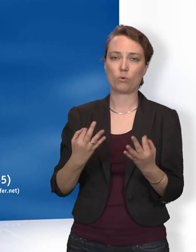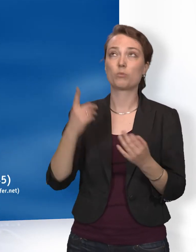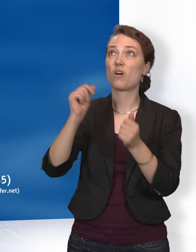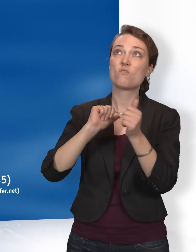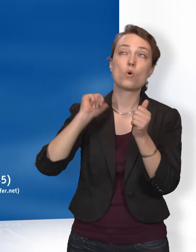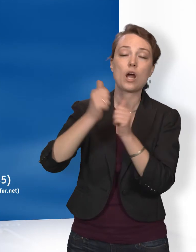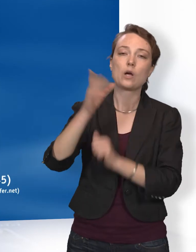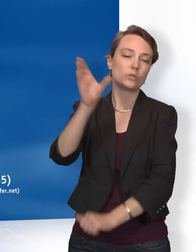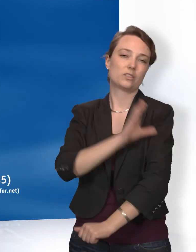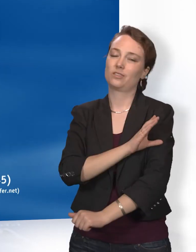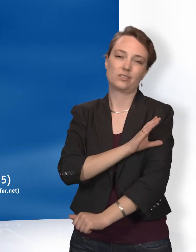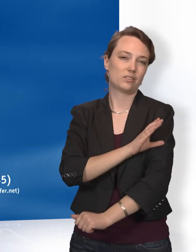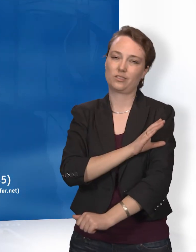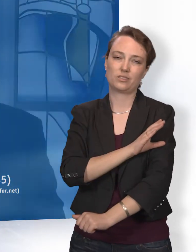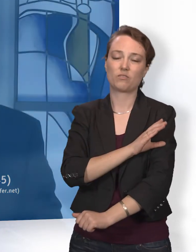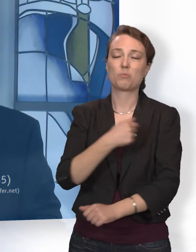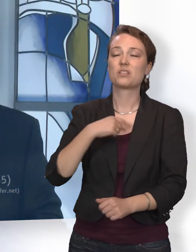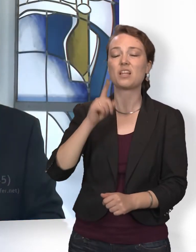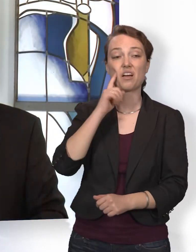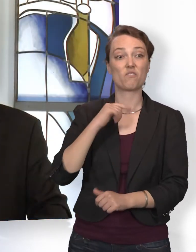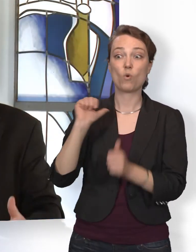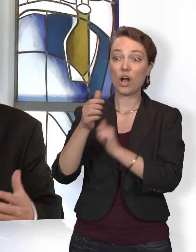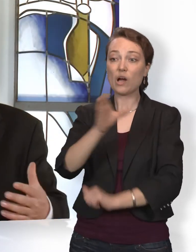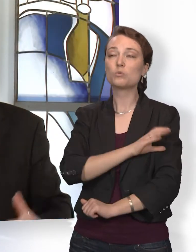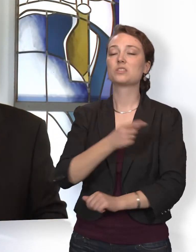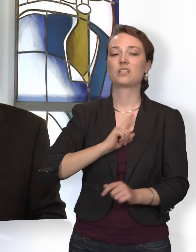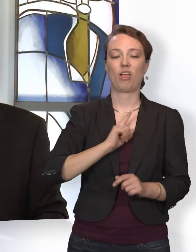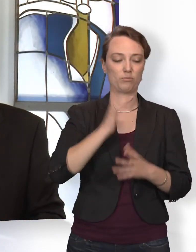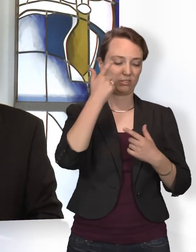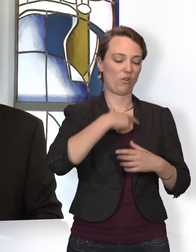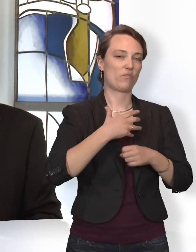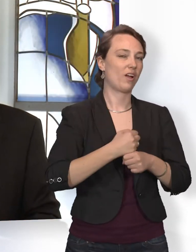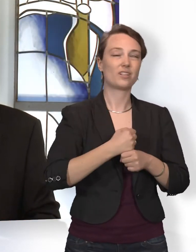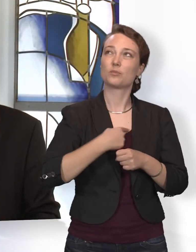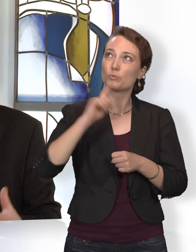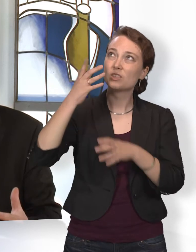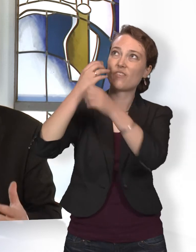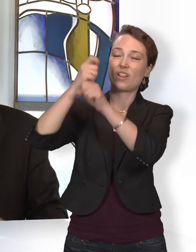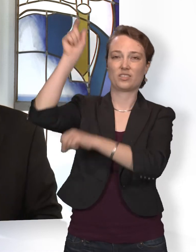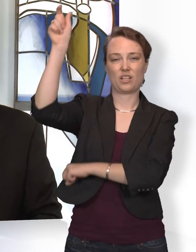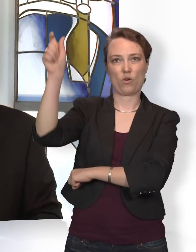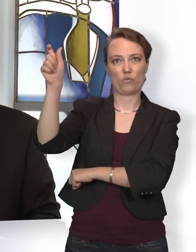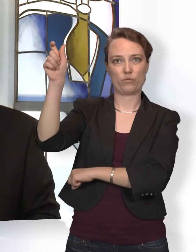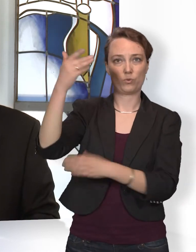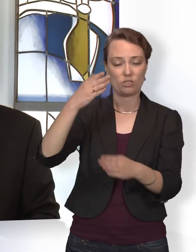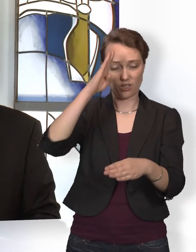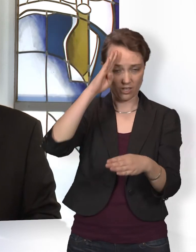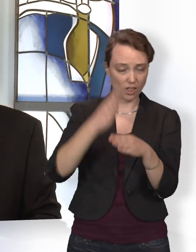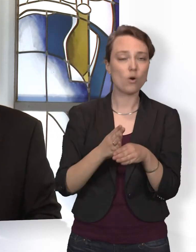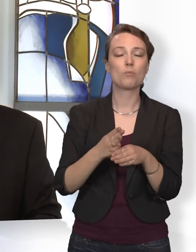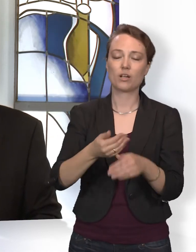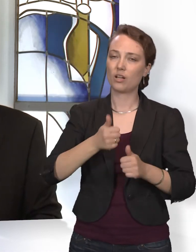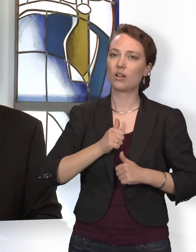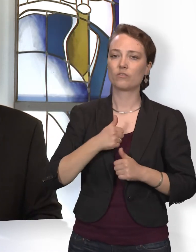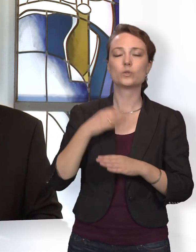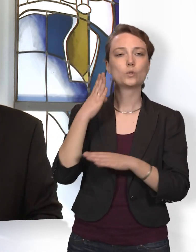uns nicht auf uns selbst, sondern allein auf ihn verlassen. In solchem Glauben müsste alle Angst vor der Zukunft überwunden sein.